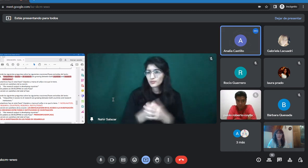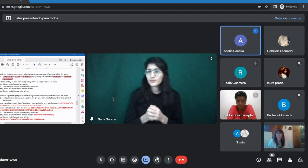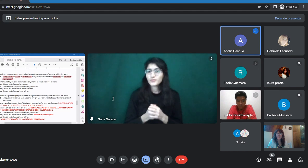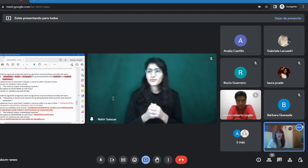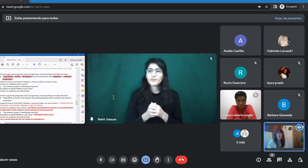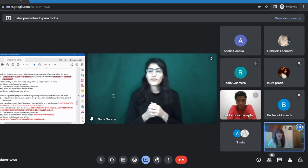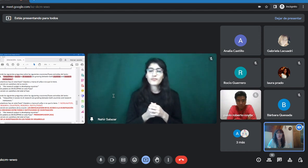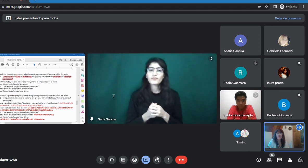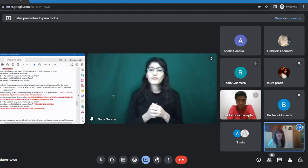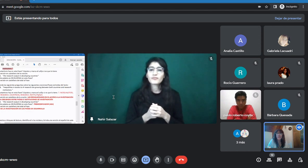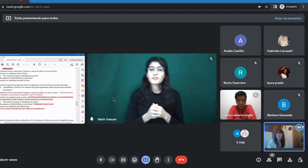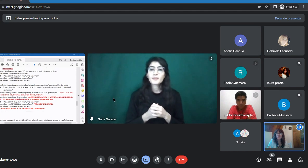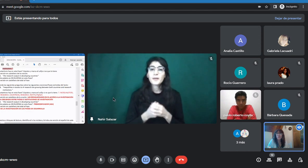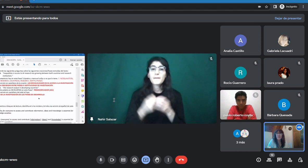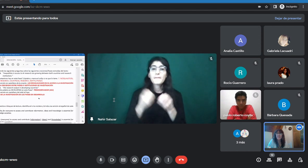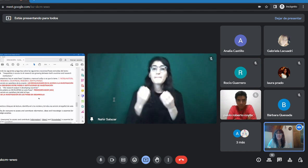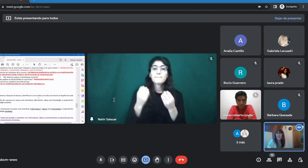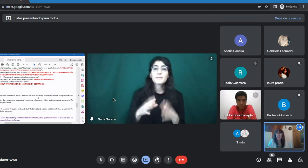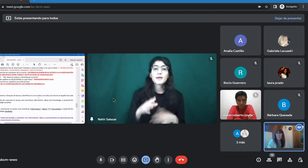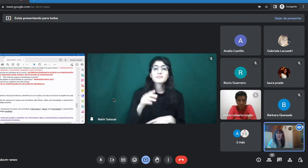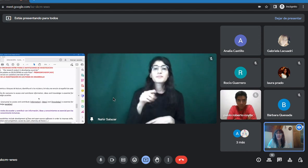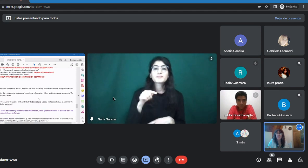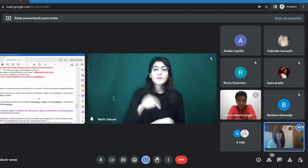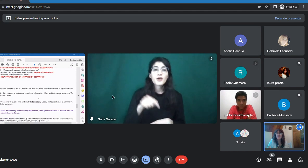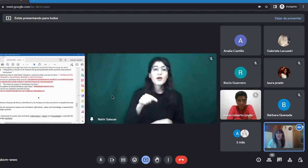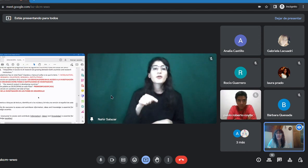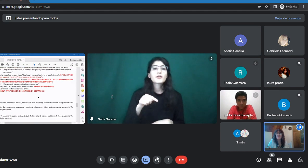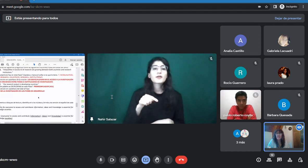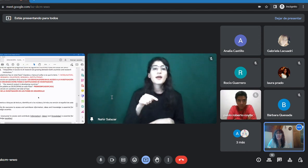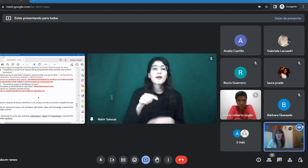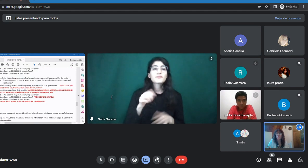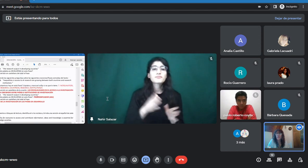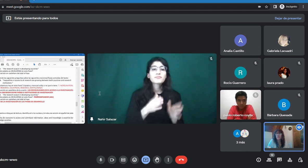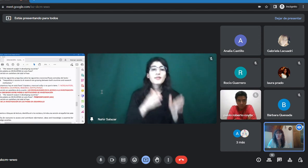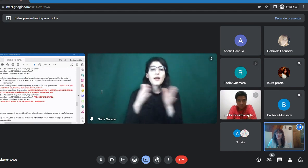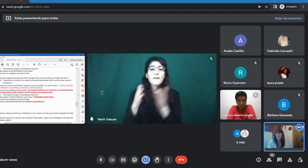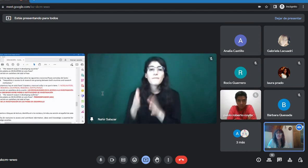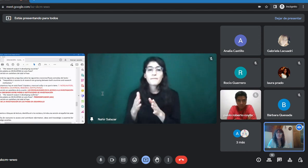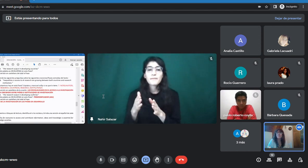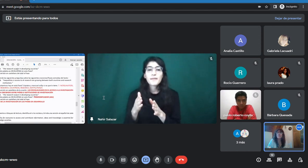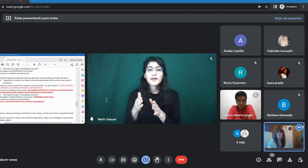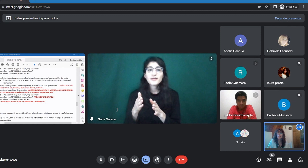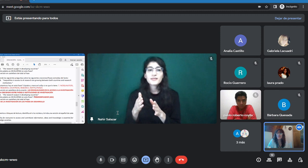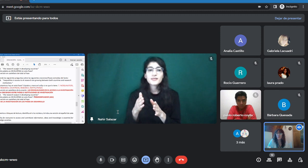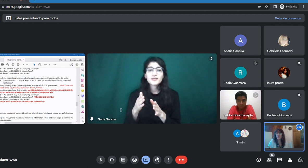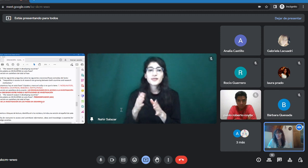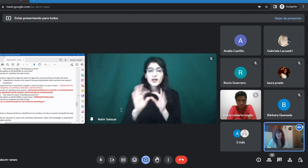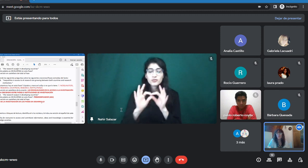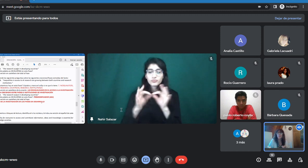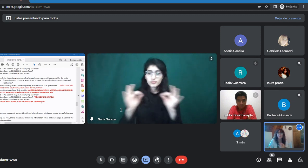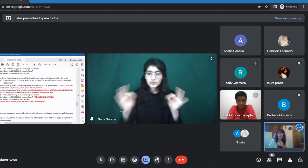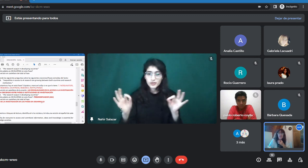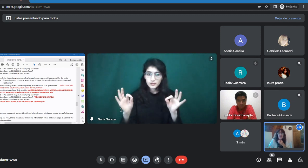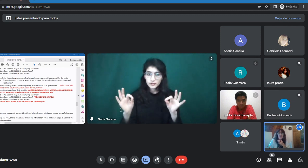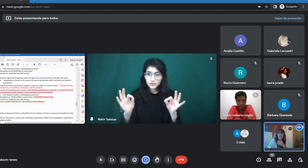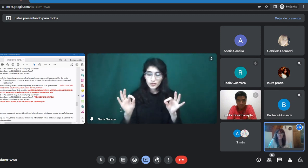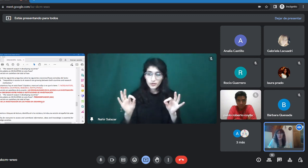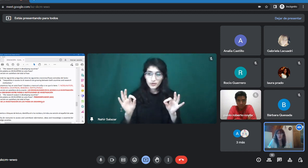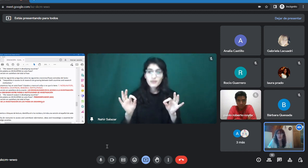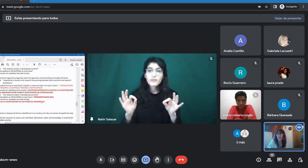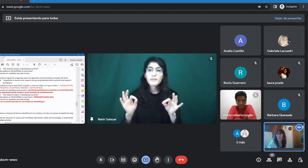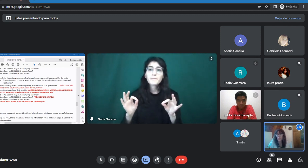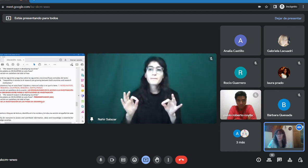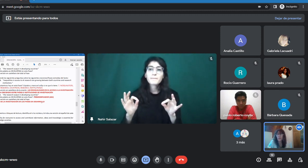Bien, ahora nos queda entonces la parte de las oraciones, ¿sí? Que ustedes, bueno,